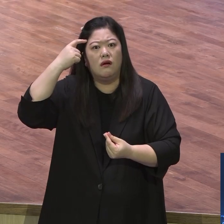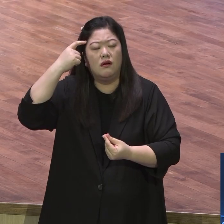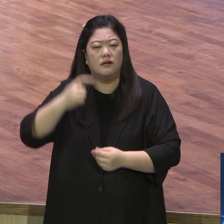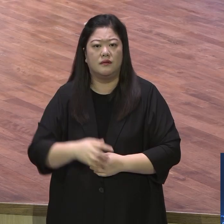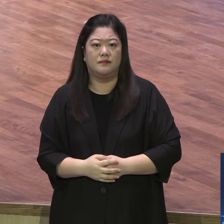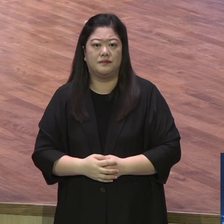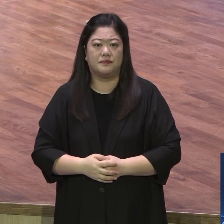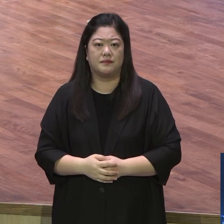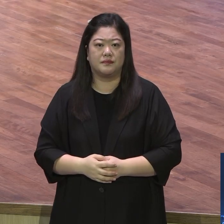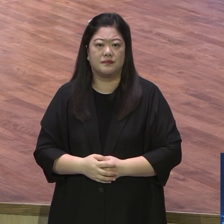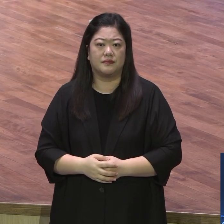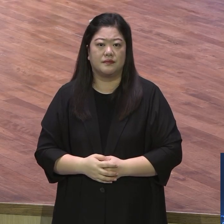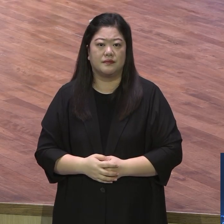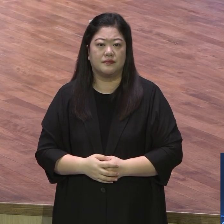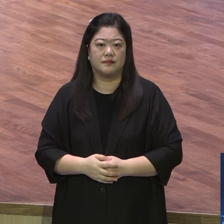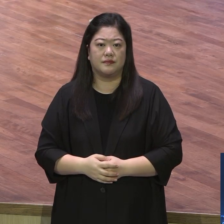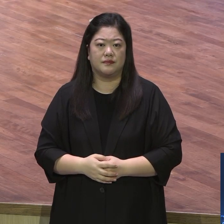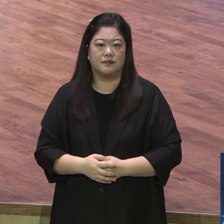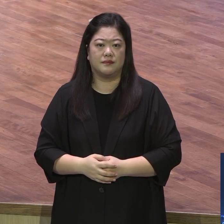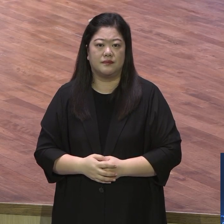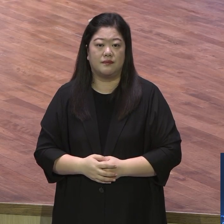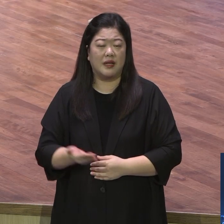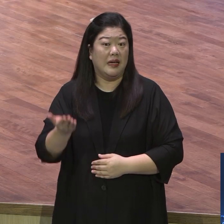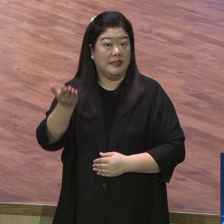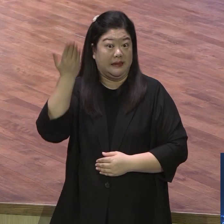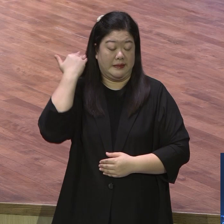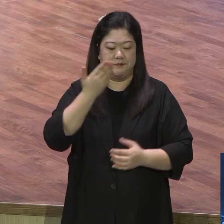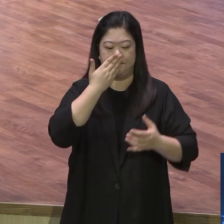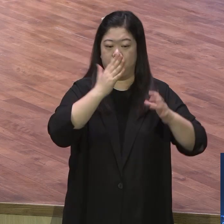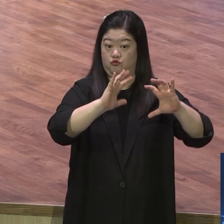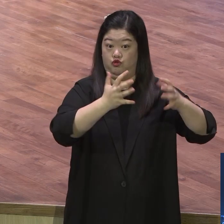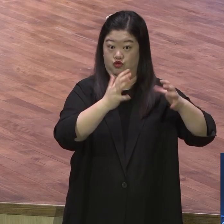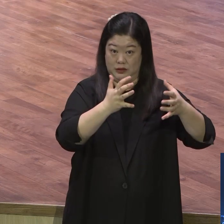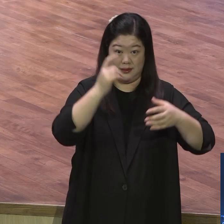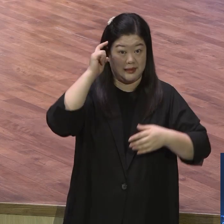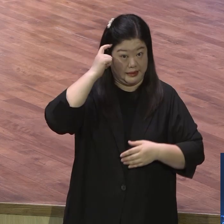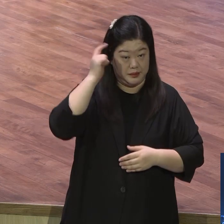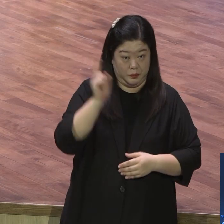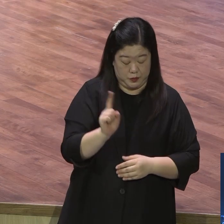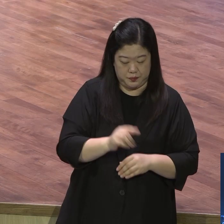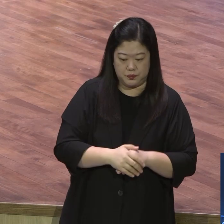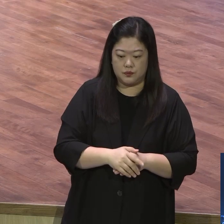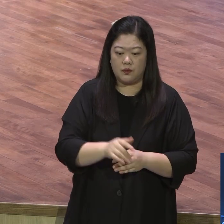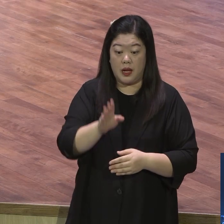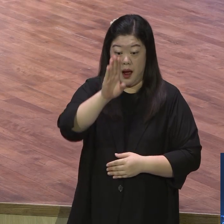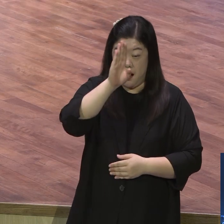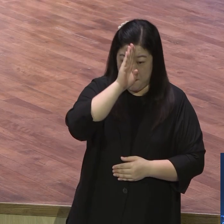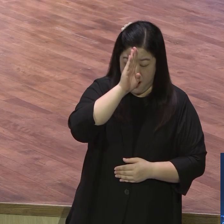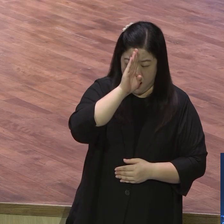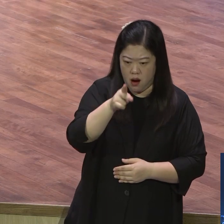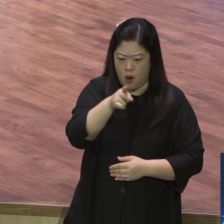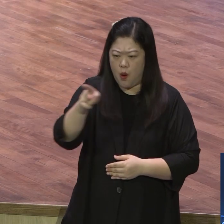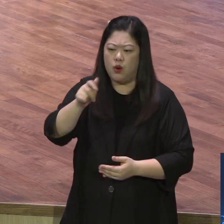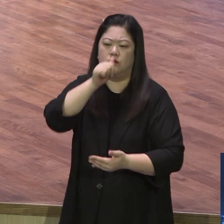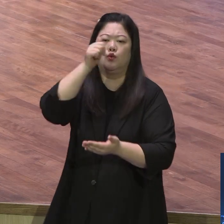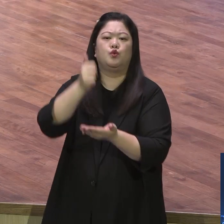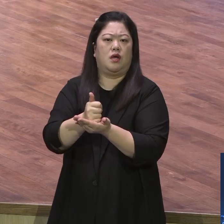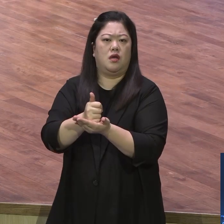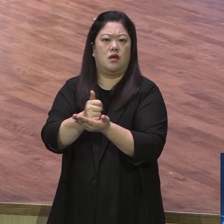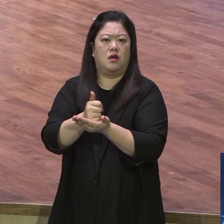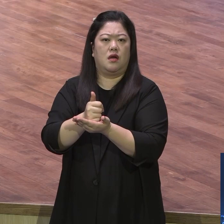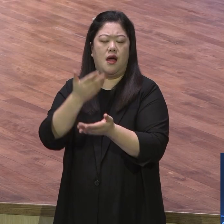당시에 유대인들은 병에 걸린 것이 죄의 결과라고 그렇게 믿고 있었어요 내가 죄가 많아서